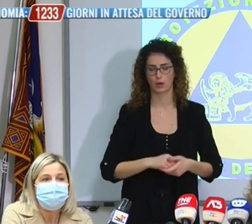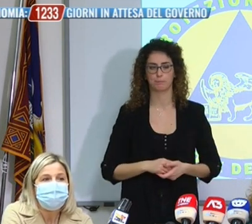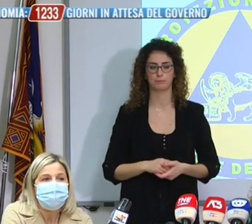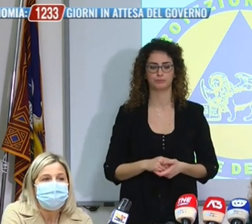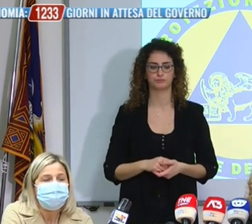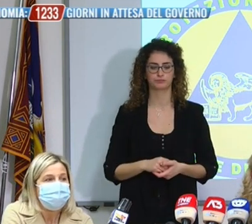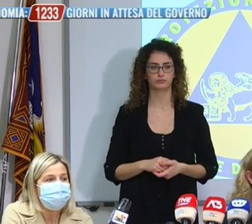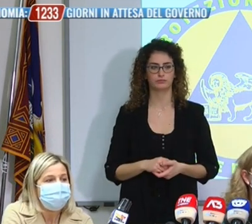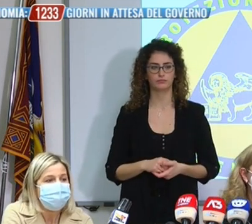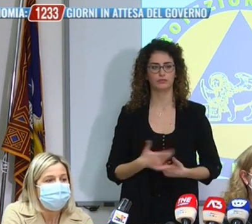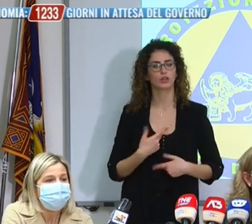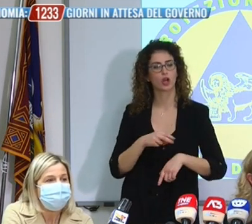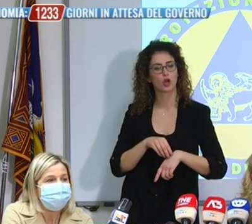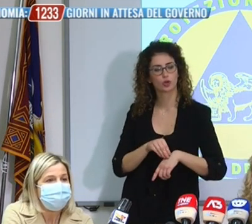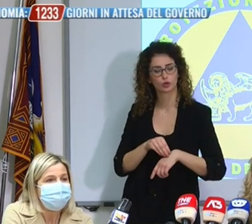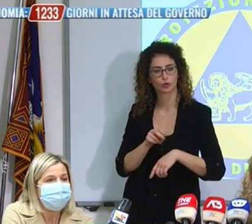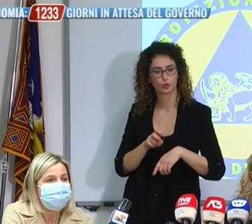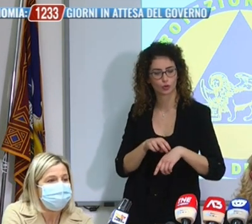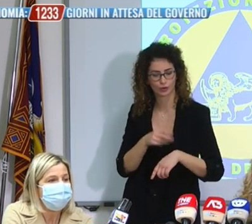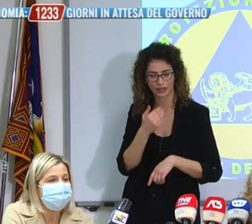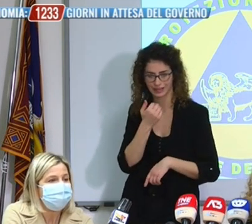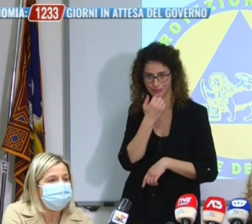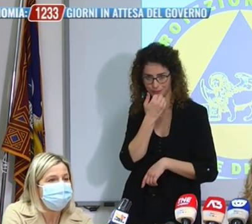Sì. Dottoressa, mi perdoni se sì.